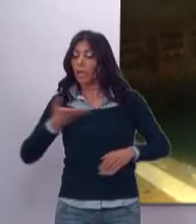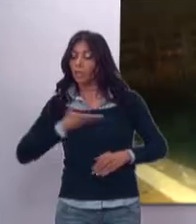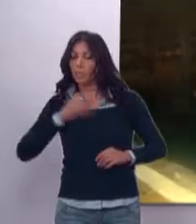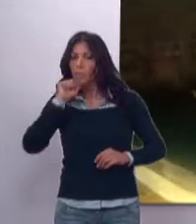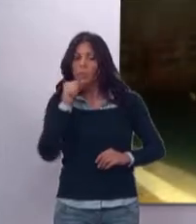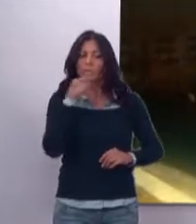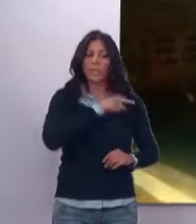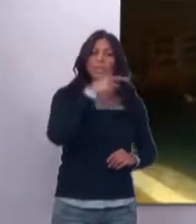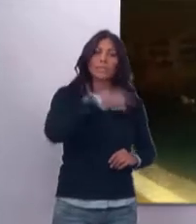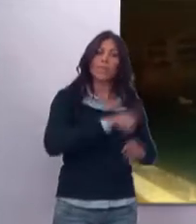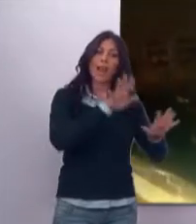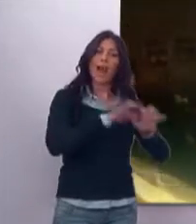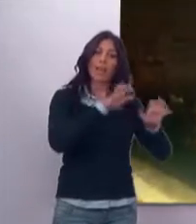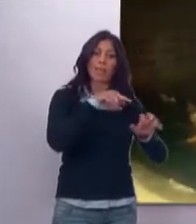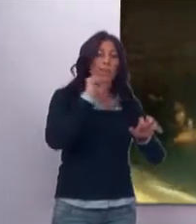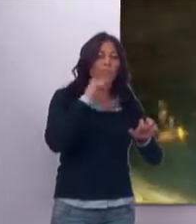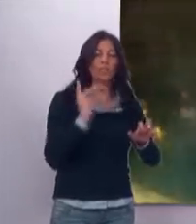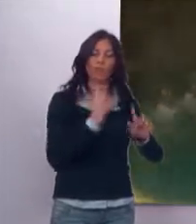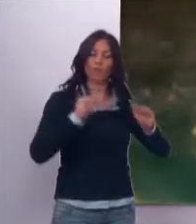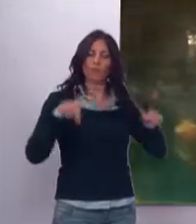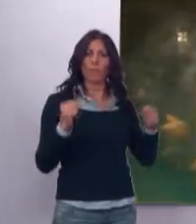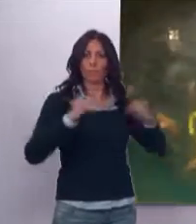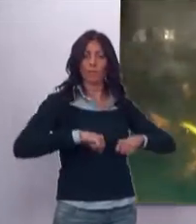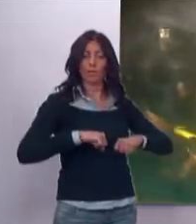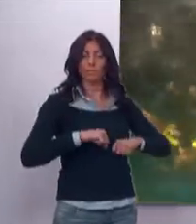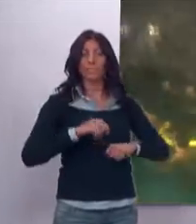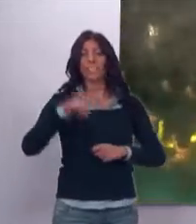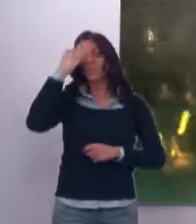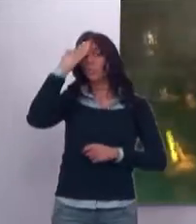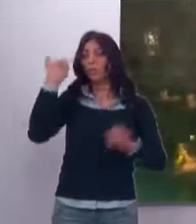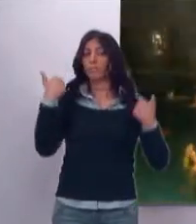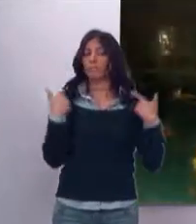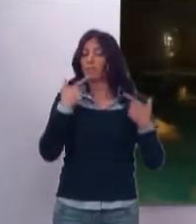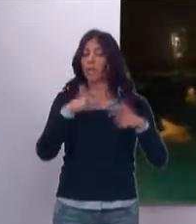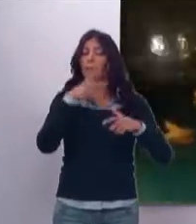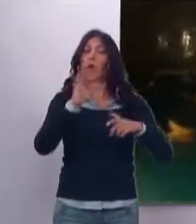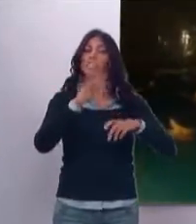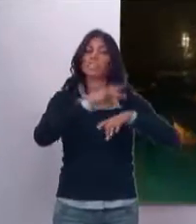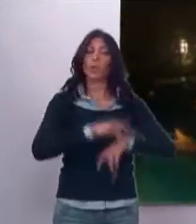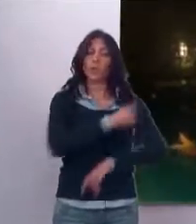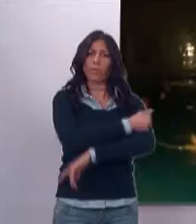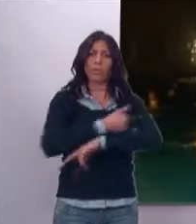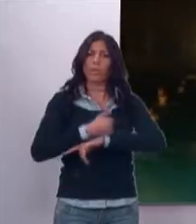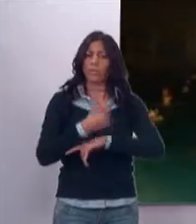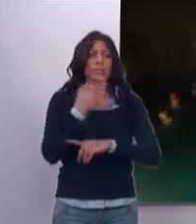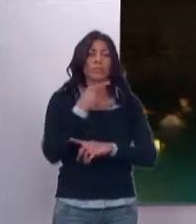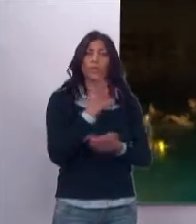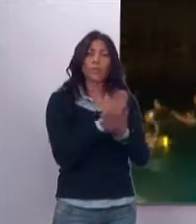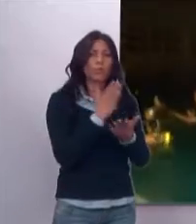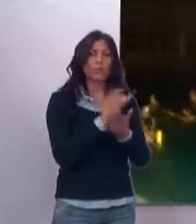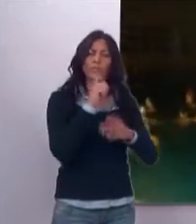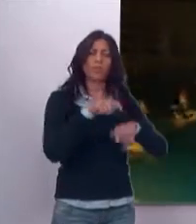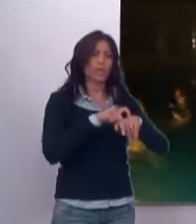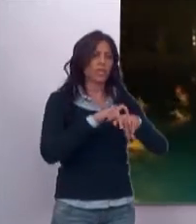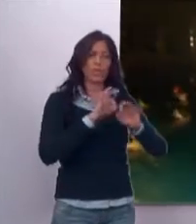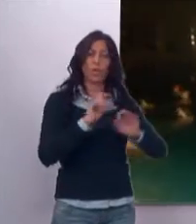entre el Ayuntamiento de Motril y la Academia Motrileña. El titular del Área de Seguridad Ciudadana señaló que se